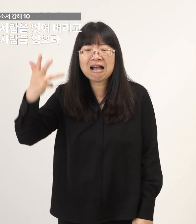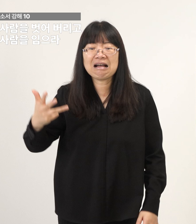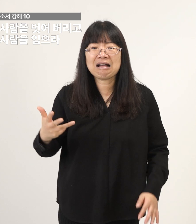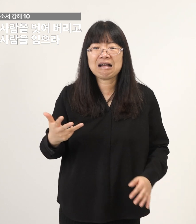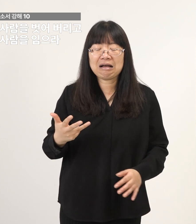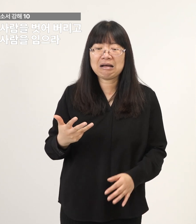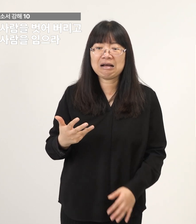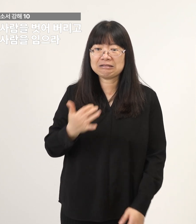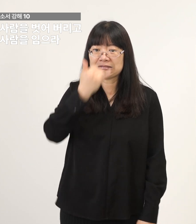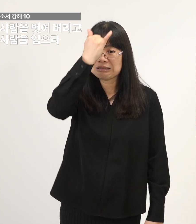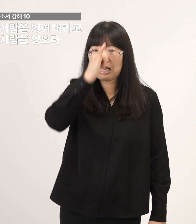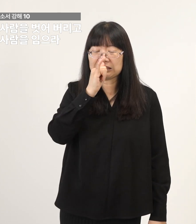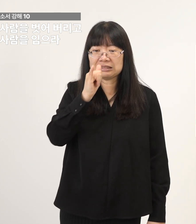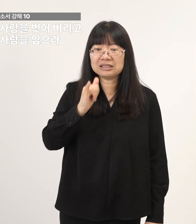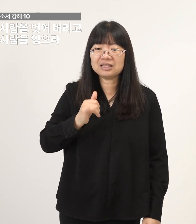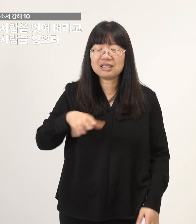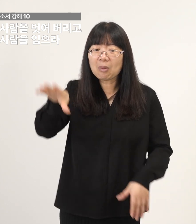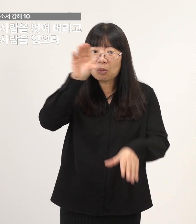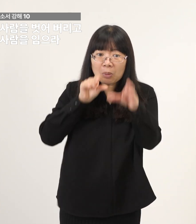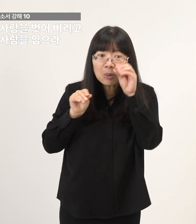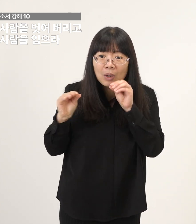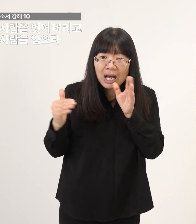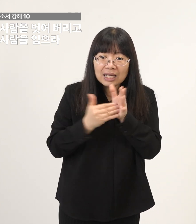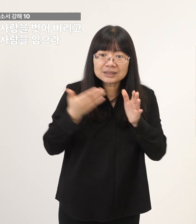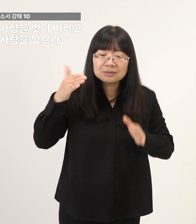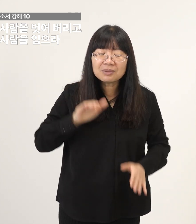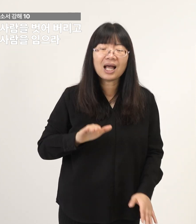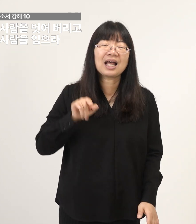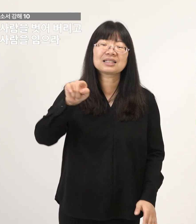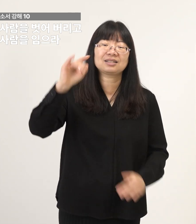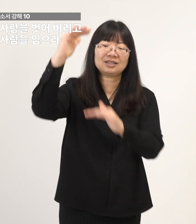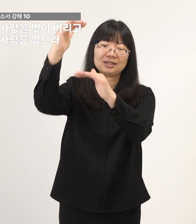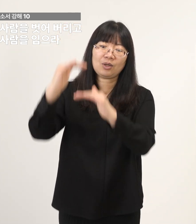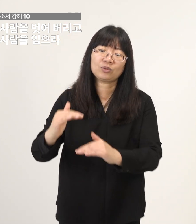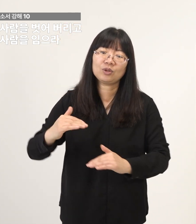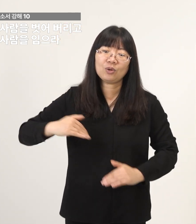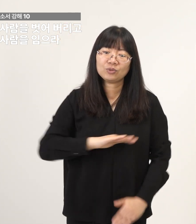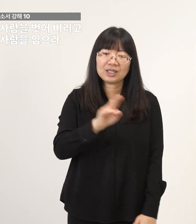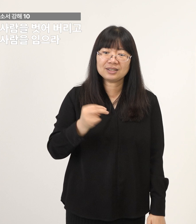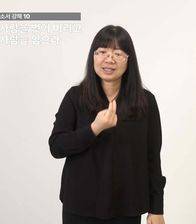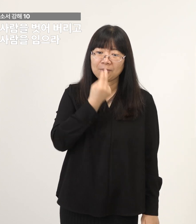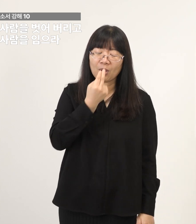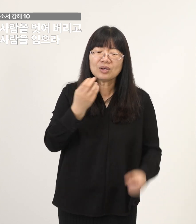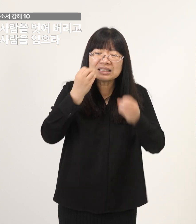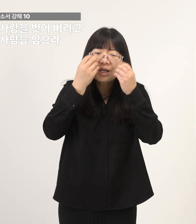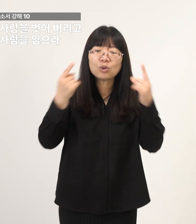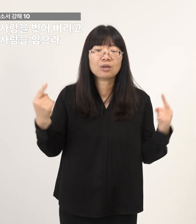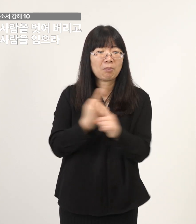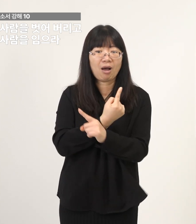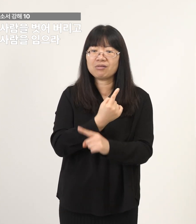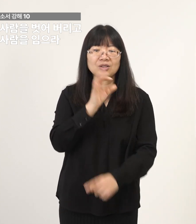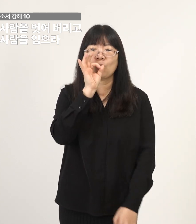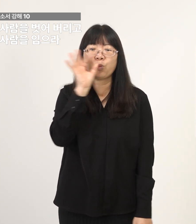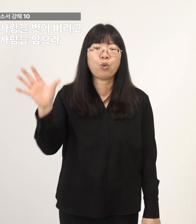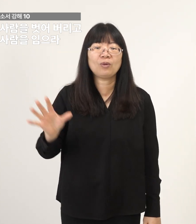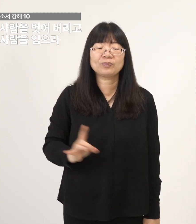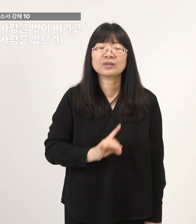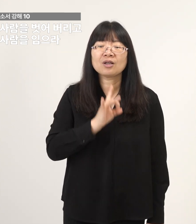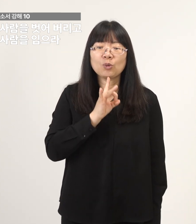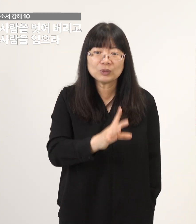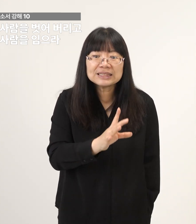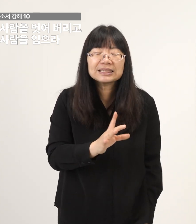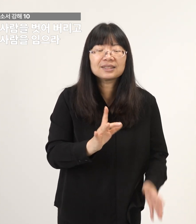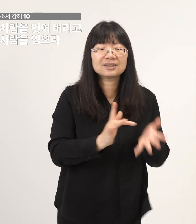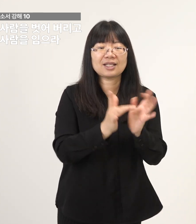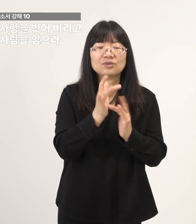인문학적인 교양이 있는 이야기를 다 듣더라도 그것이 우리의 생명을 새롭게 하진 못해요. 오직